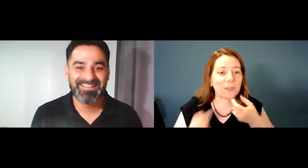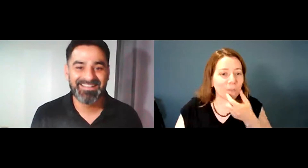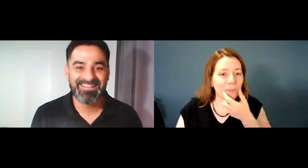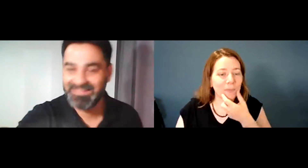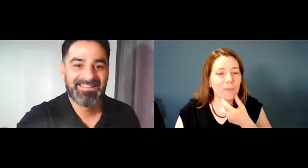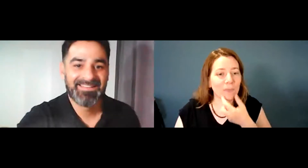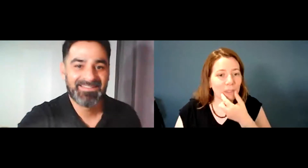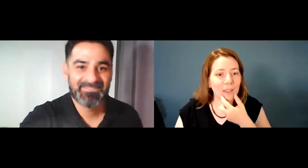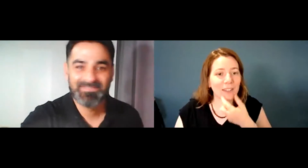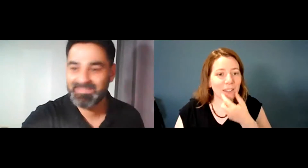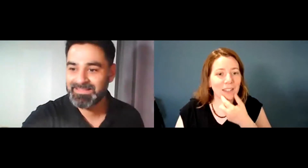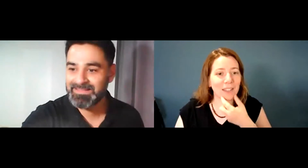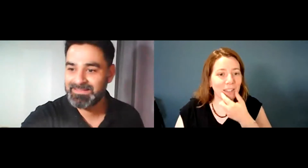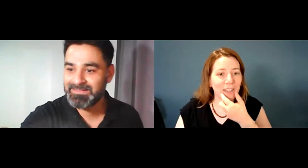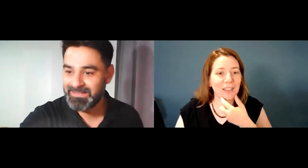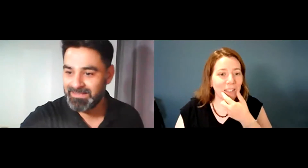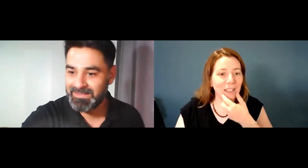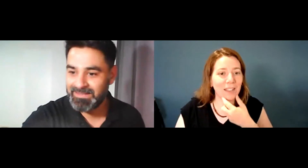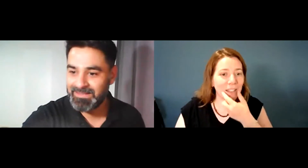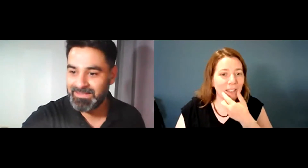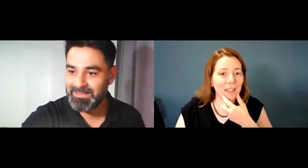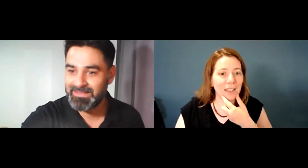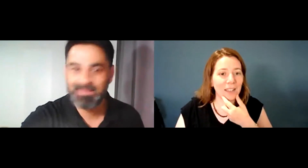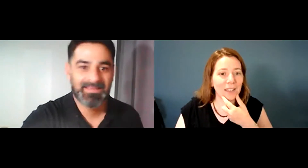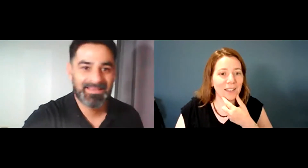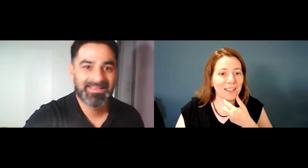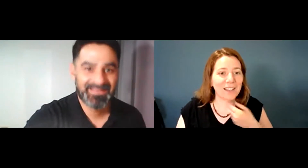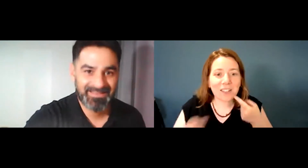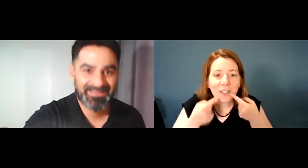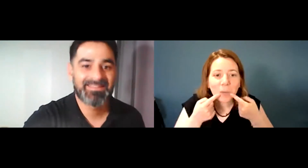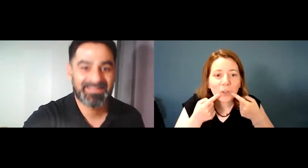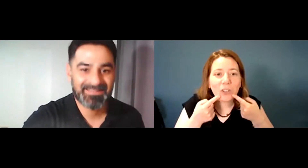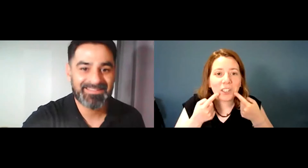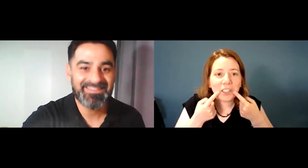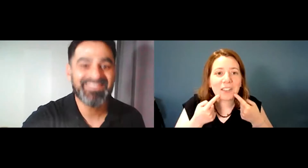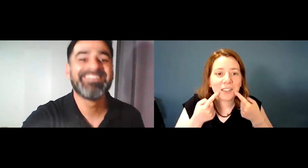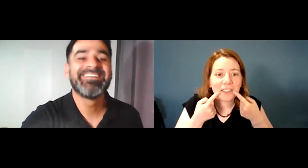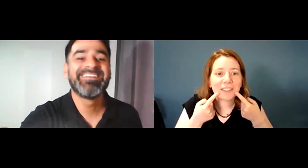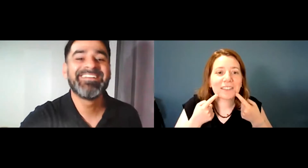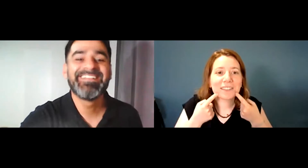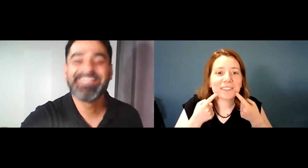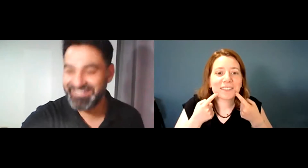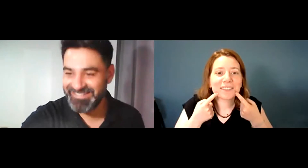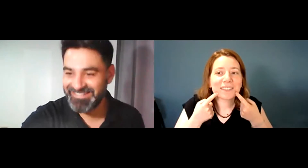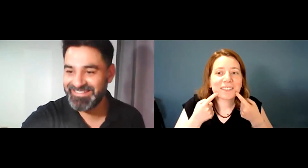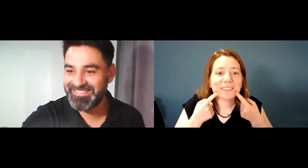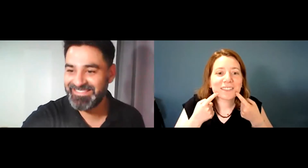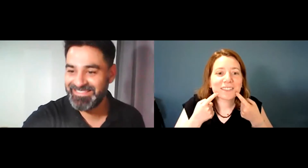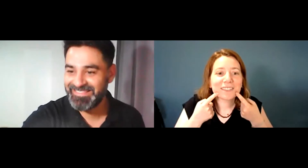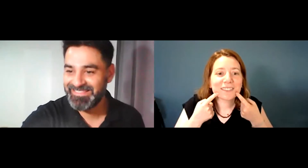ser, sí. Está bien, me encanta. Así, y más gracias. Como te da la luz, más como te da la luz que estás, ahí